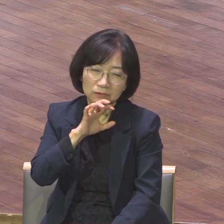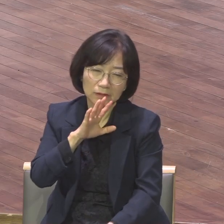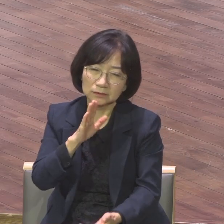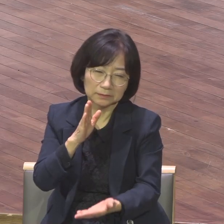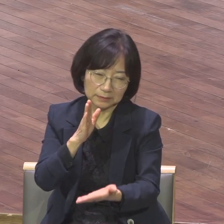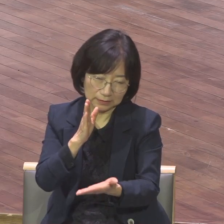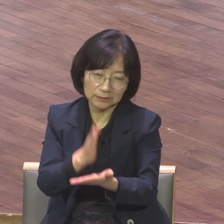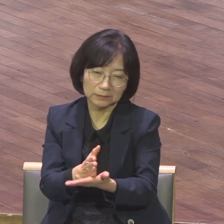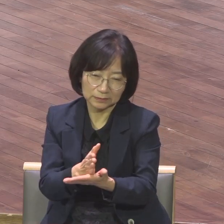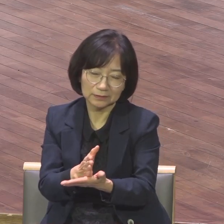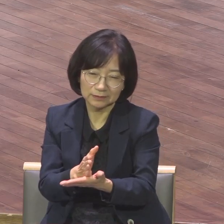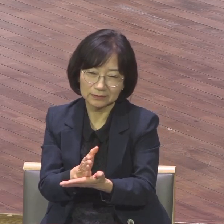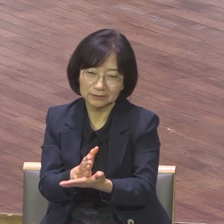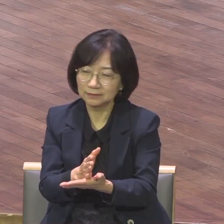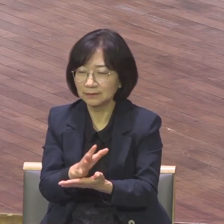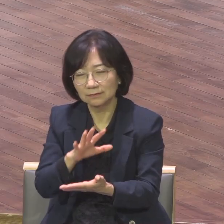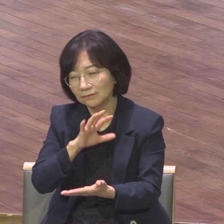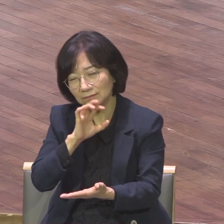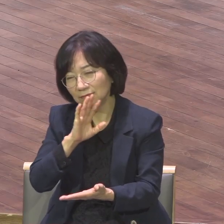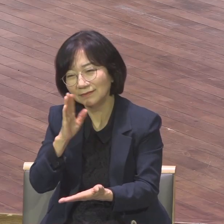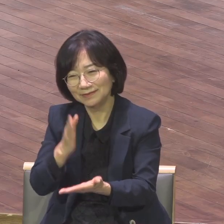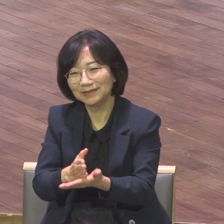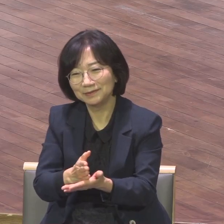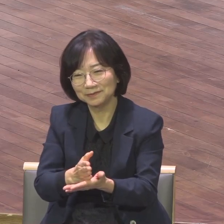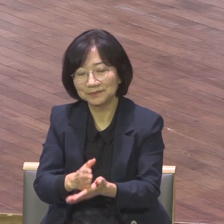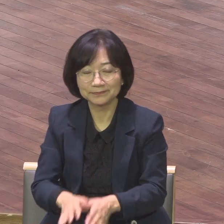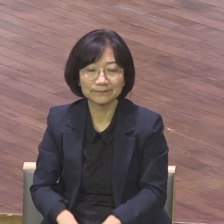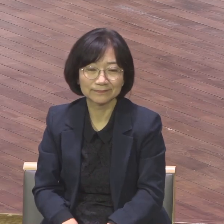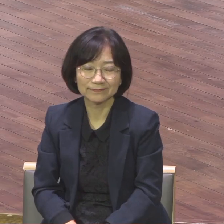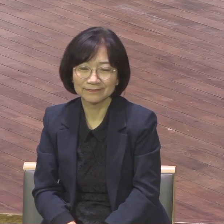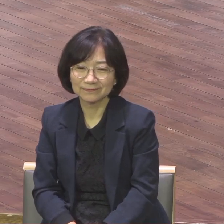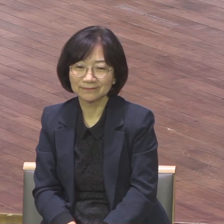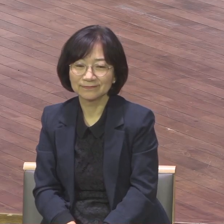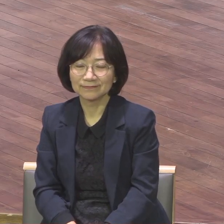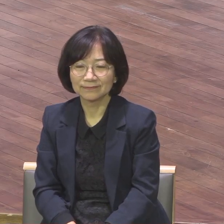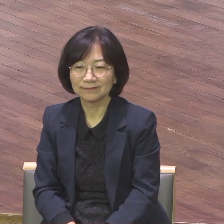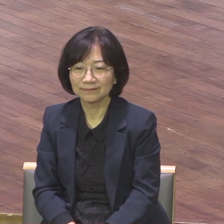말라는 얘기예요. 하나님 원망하지 말라는 거예요.